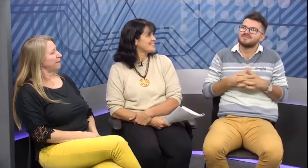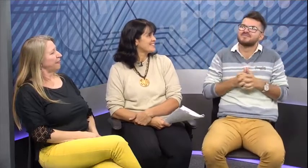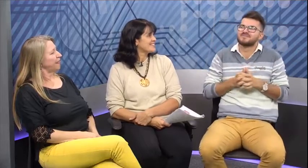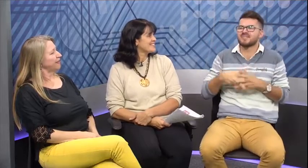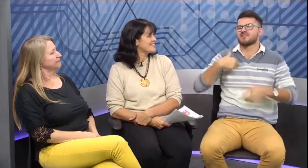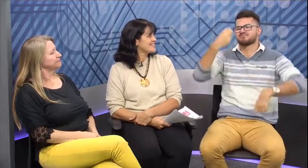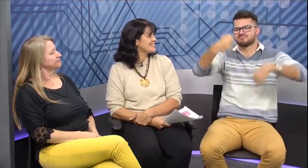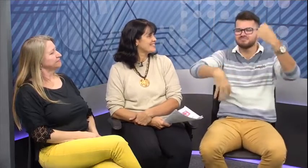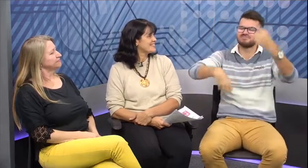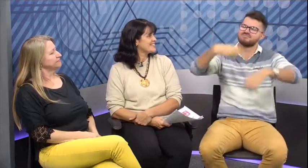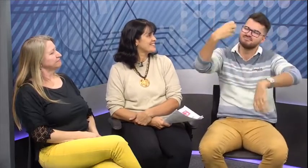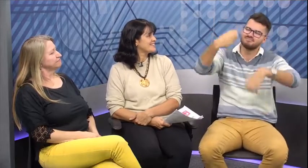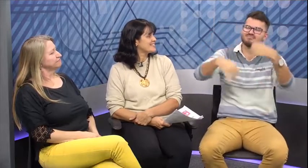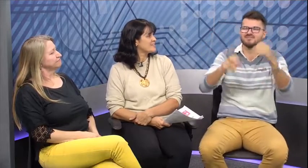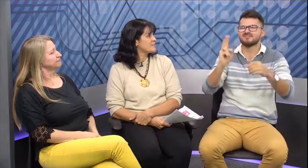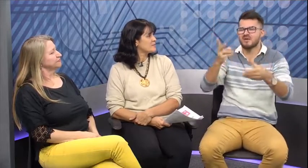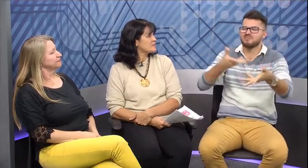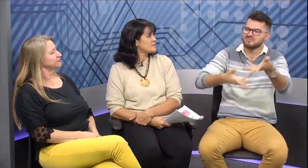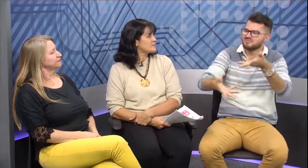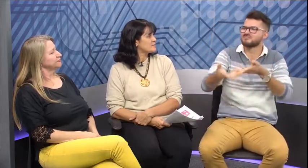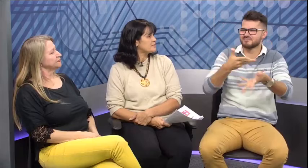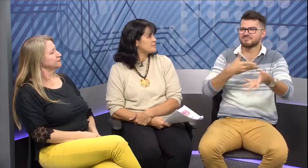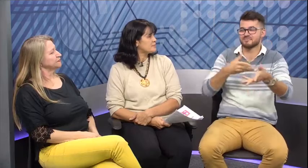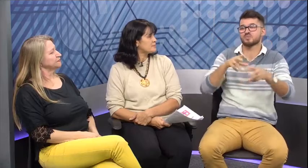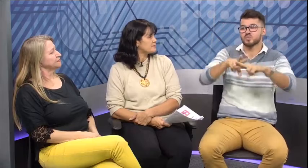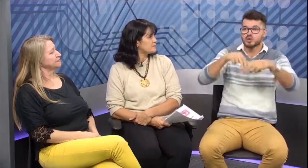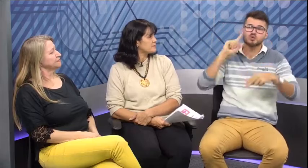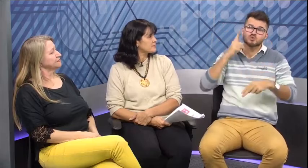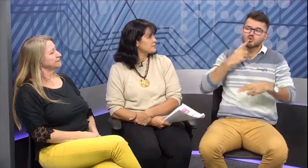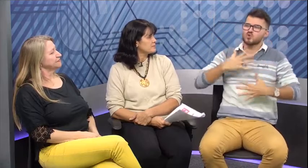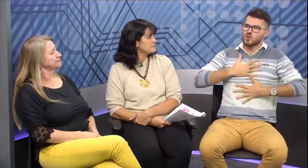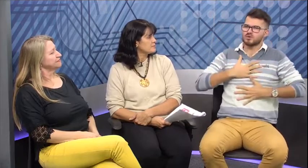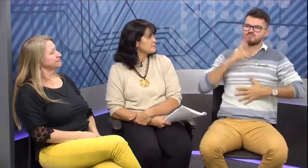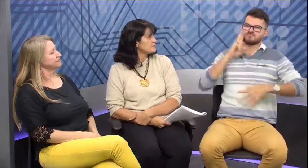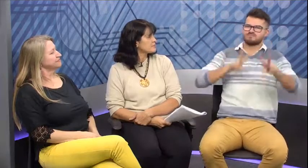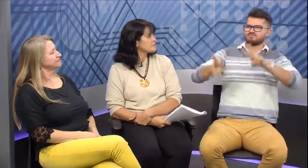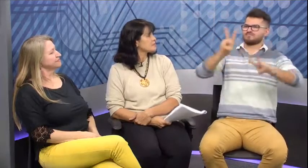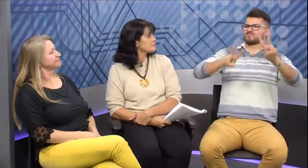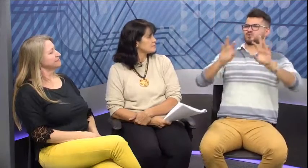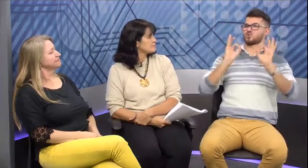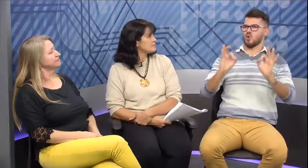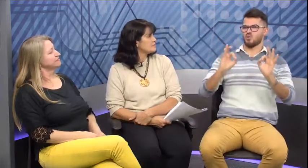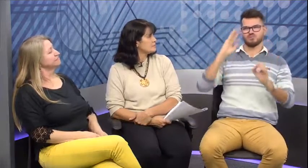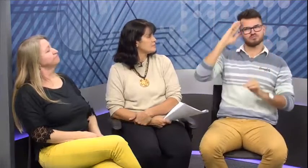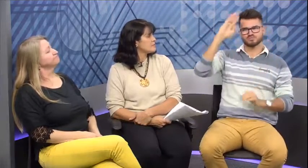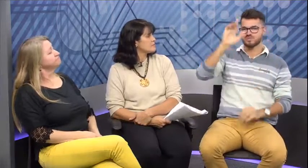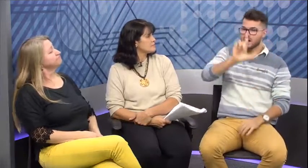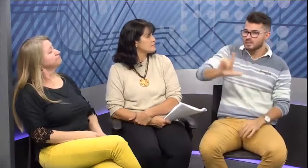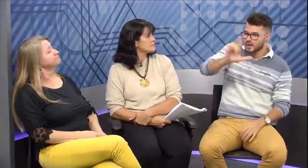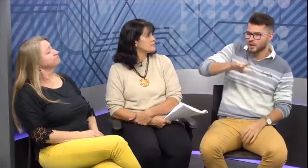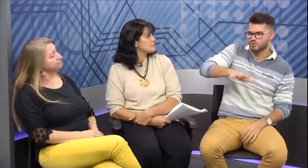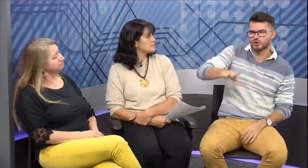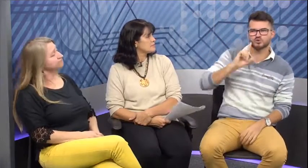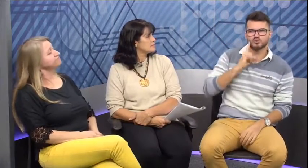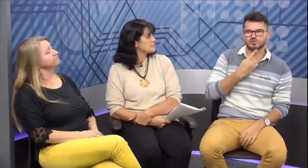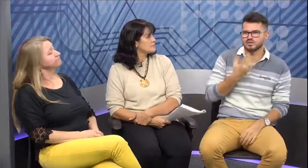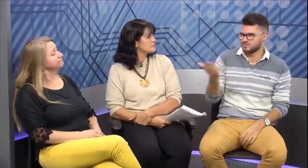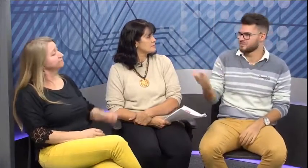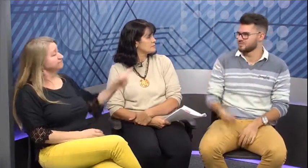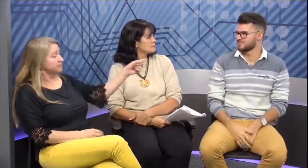para mim. Né? E aí eu vou lá, explico, né? A gente faz essa troca. Então, os surdos gostam muito do visual, né? E a literatura